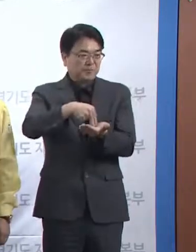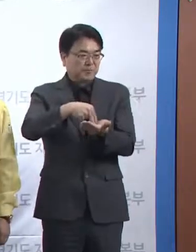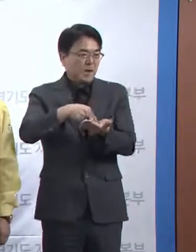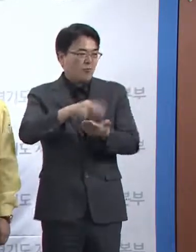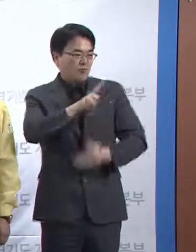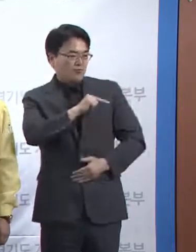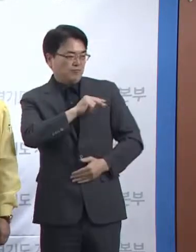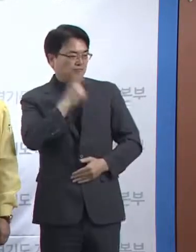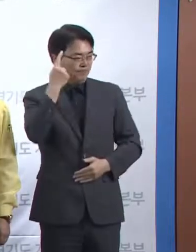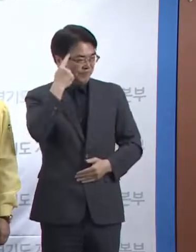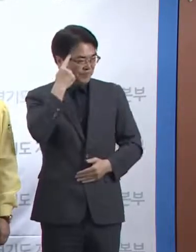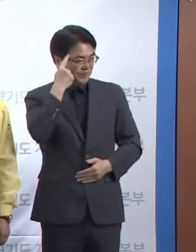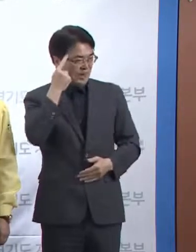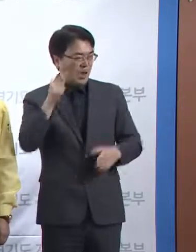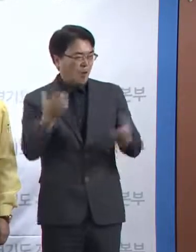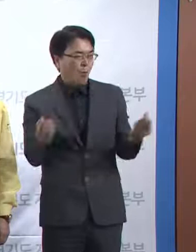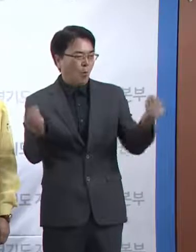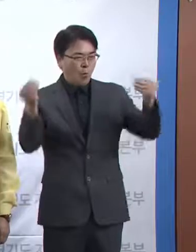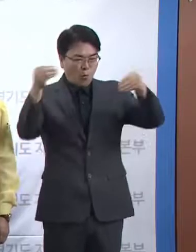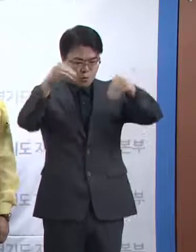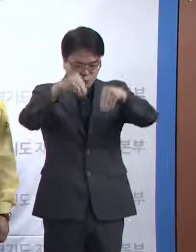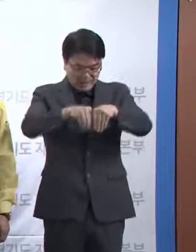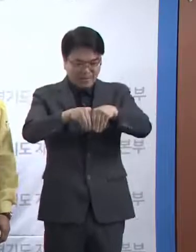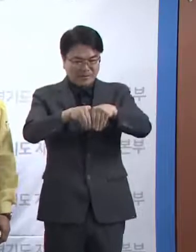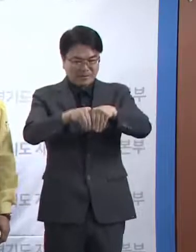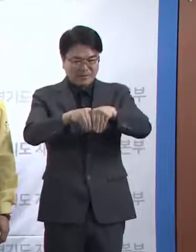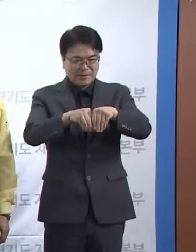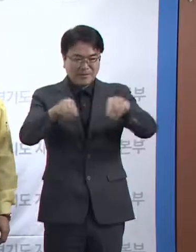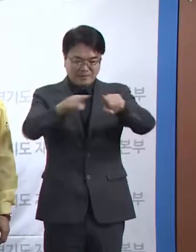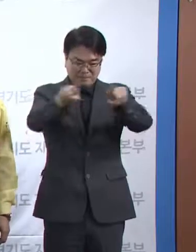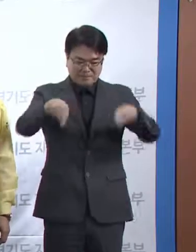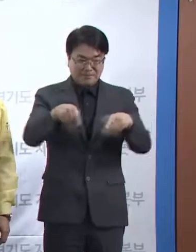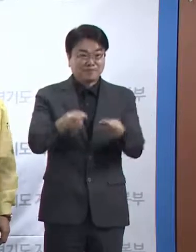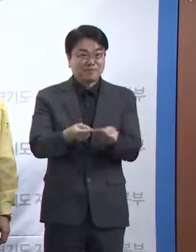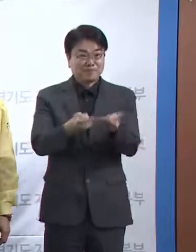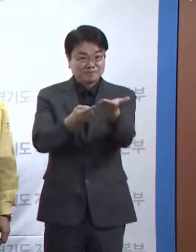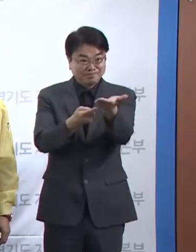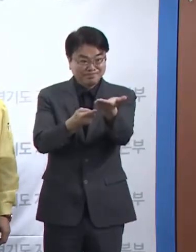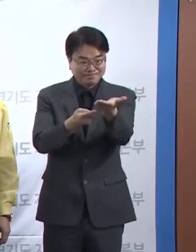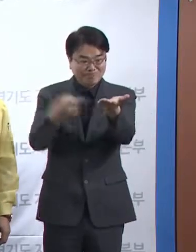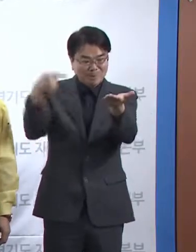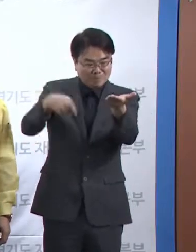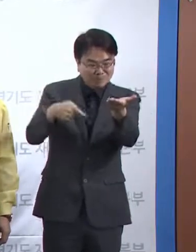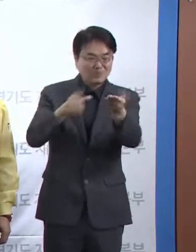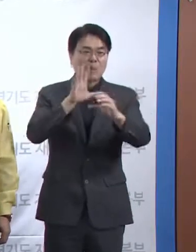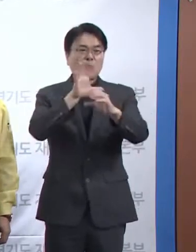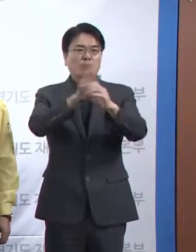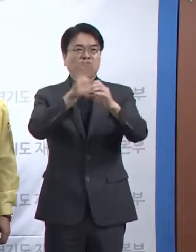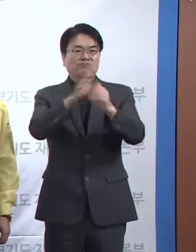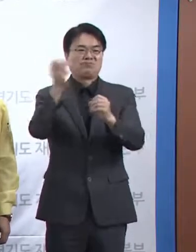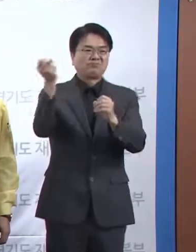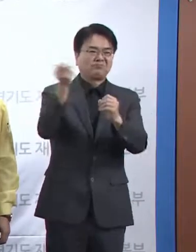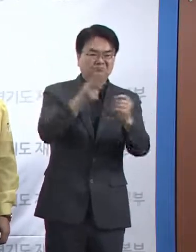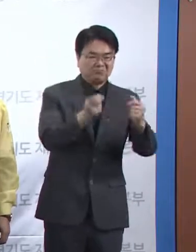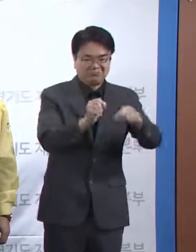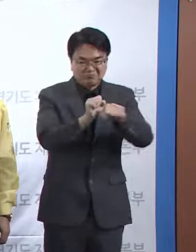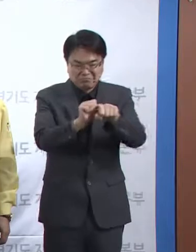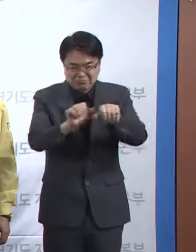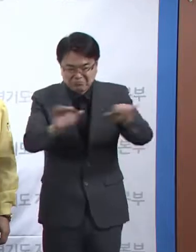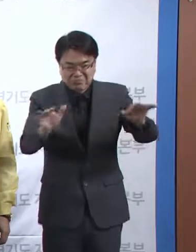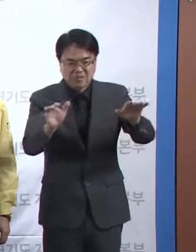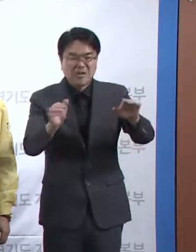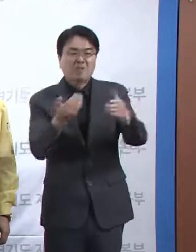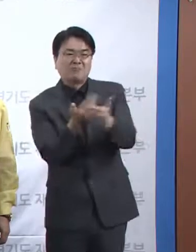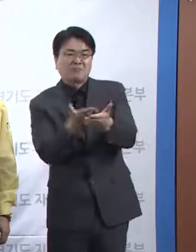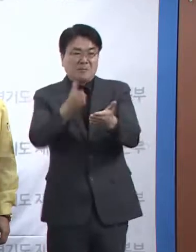생각을 함께 담아서 이 말씀 자료를 읽겠습니다. 코로나19가 재확산되면서 대선하는 기미가